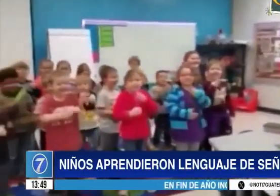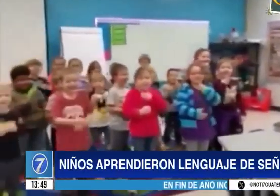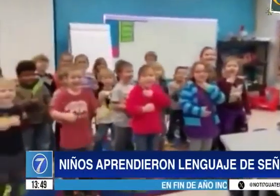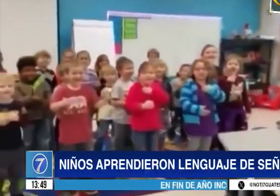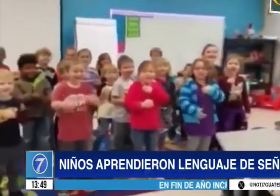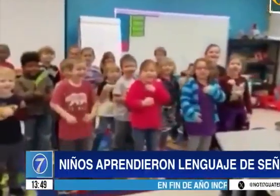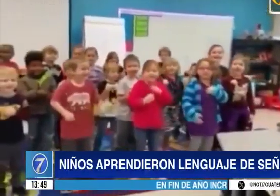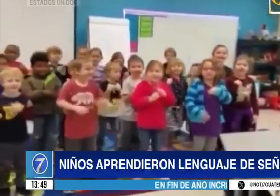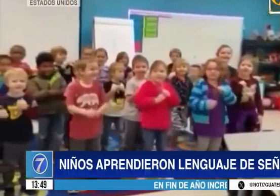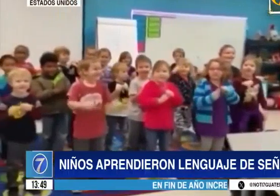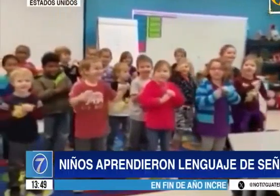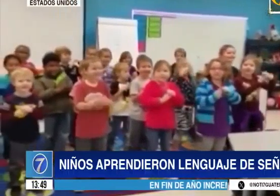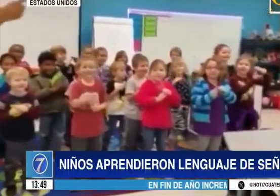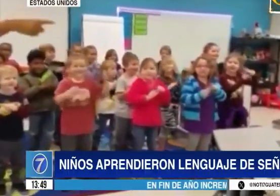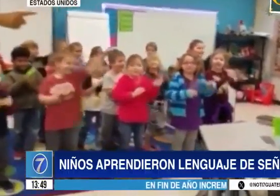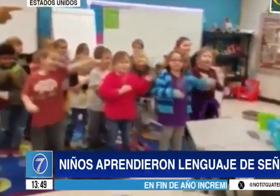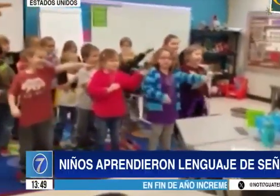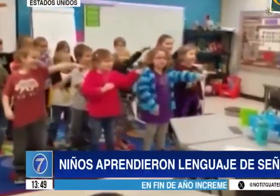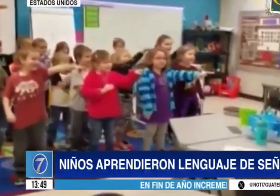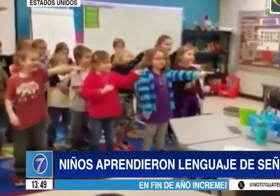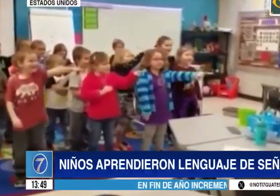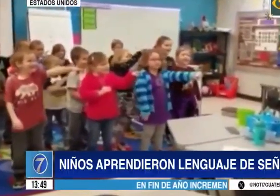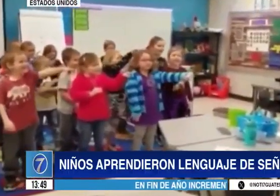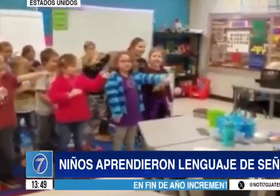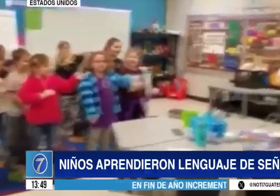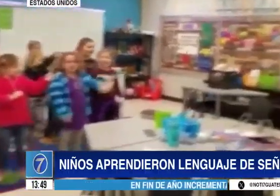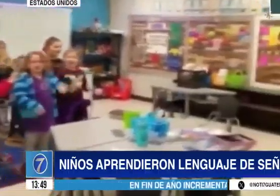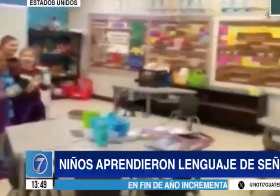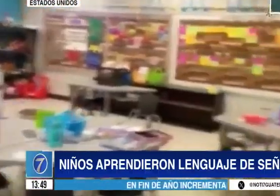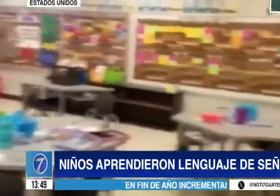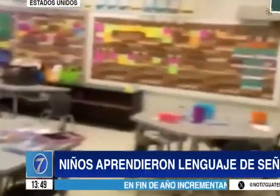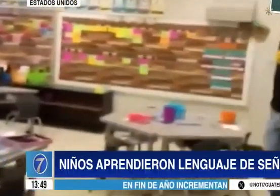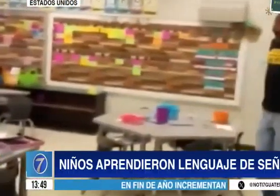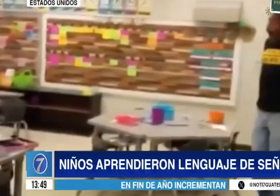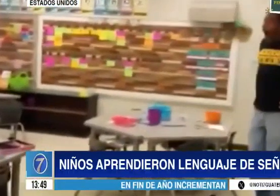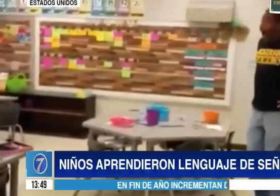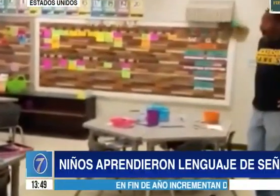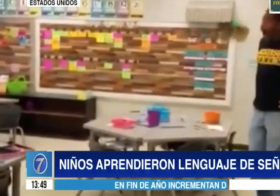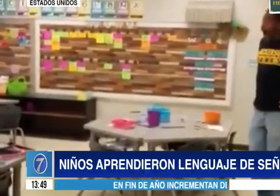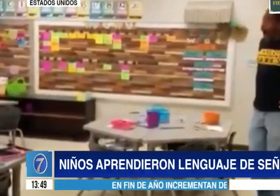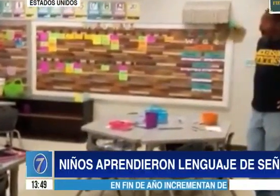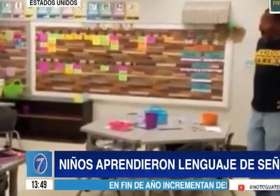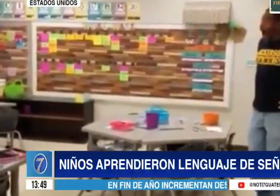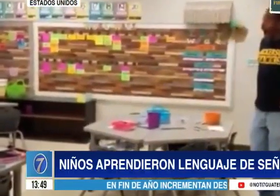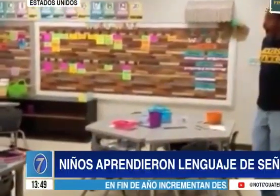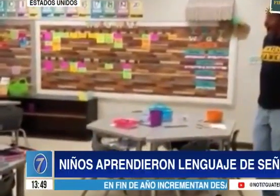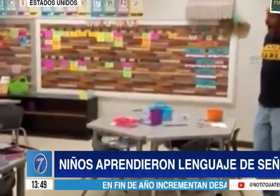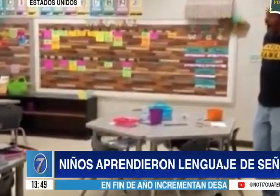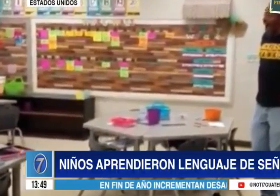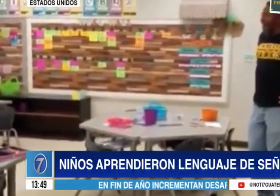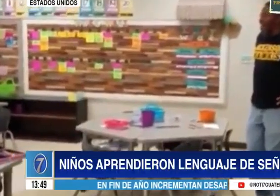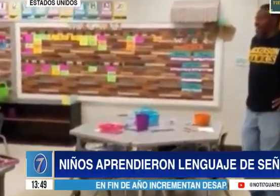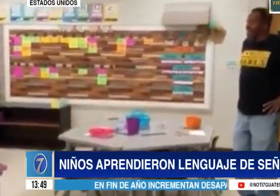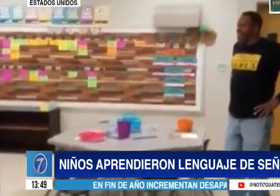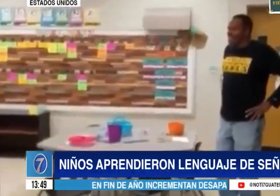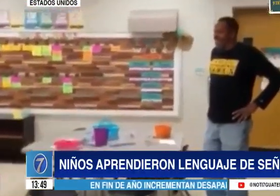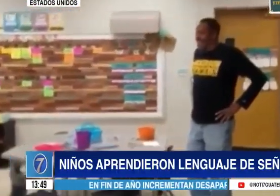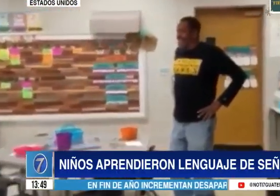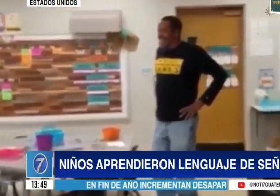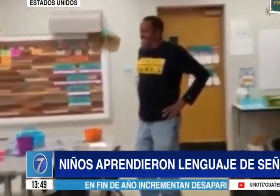escuela que sufre sordera los pequeños con gran cariño paciencia y dedicación lograron interpretar esta